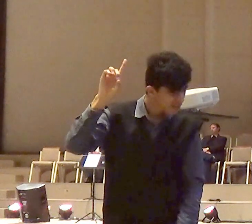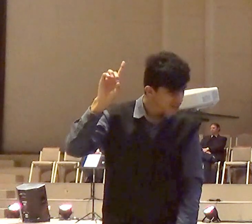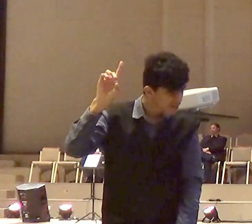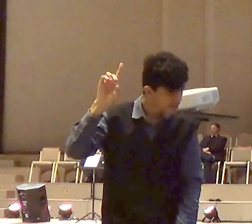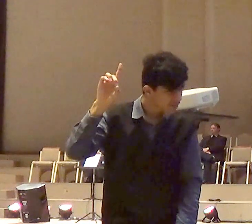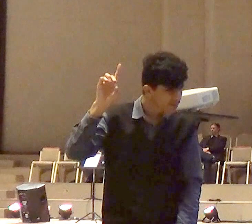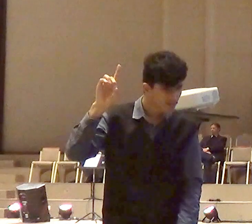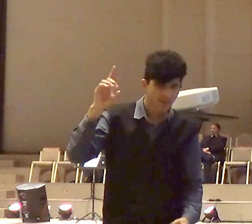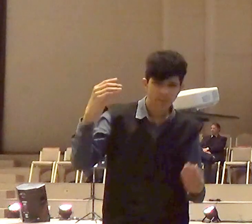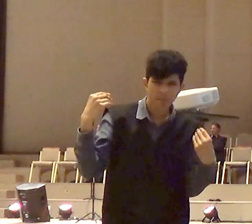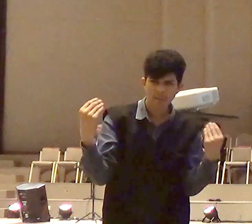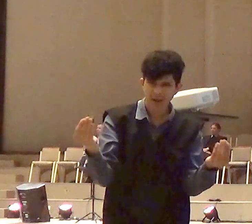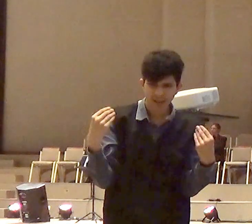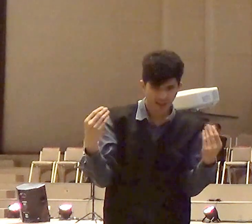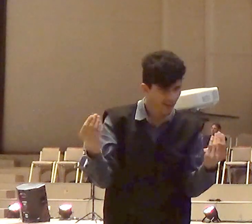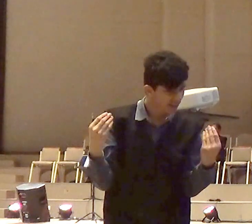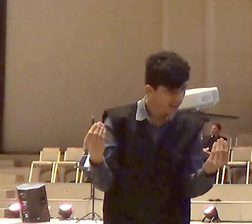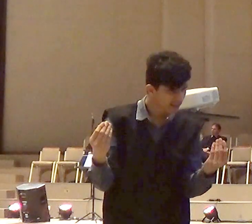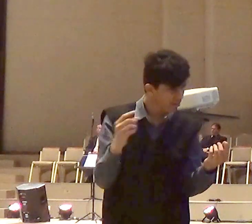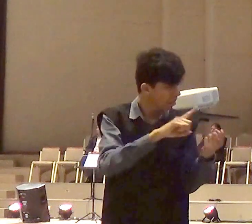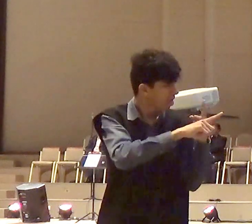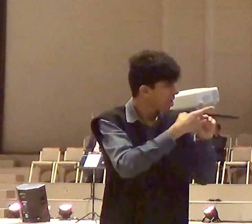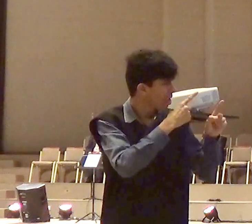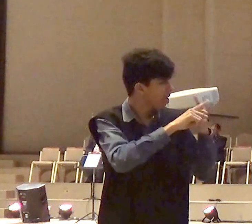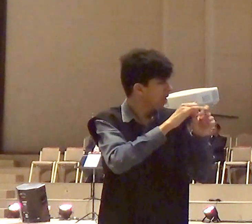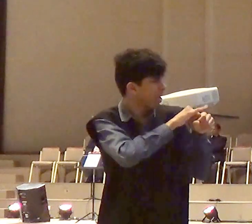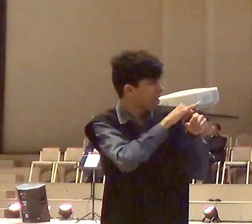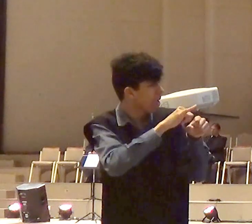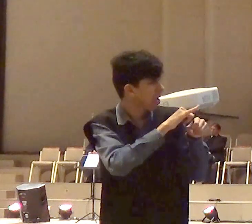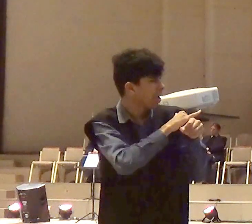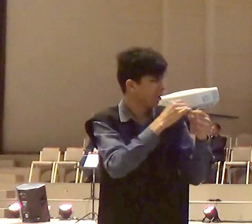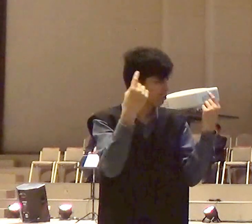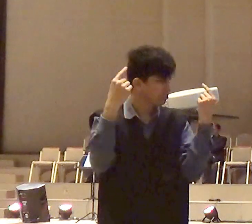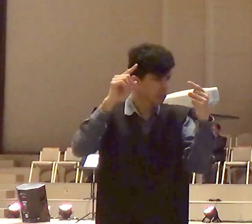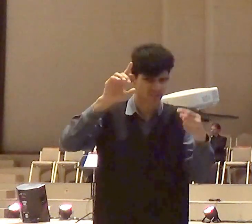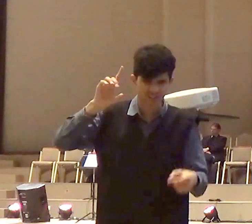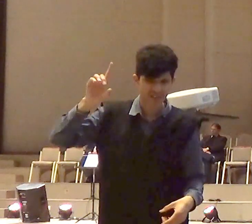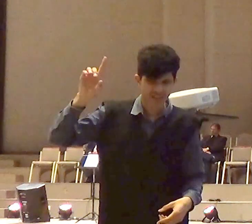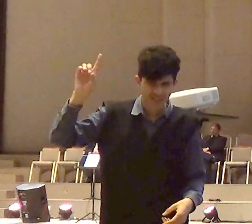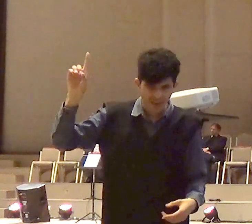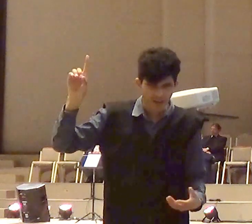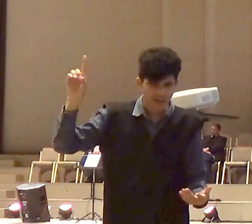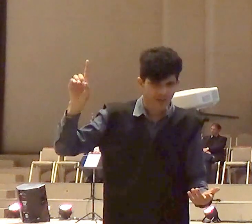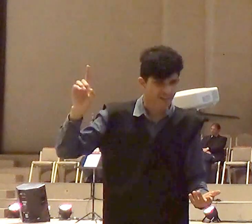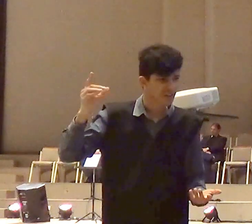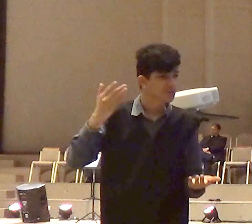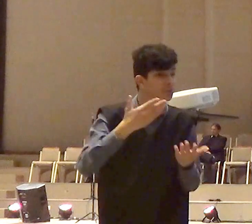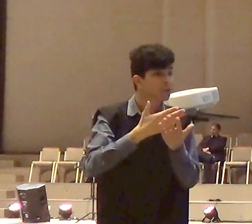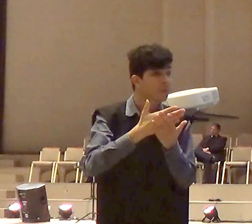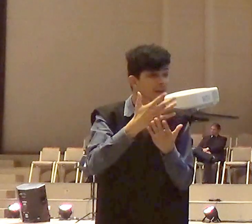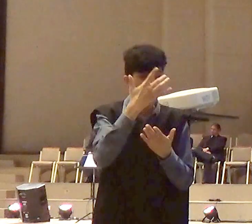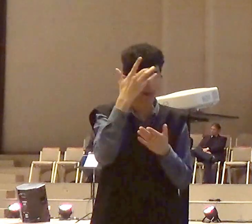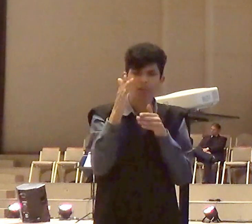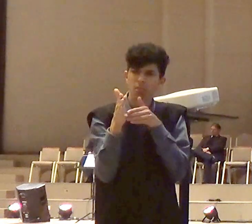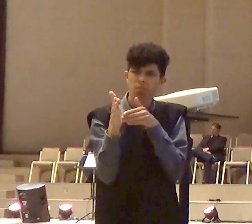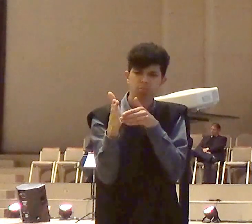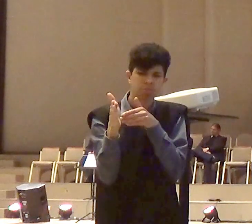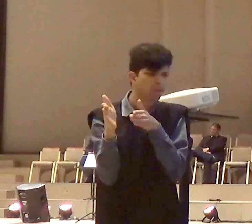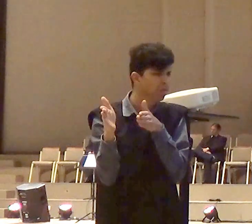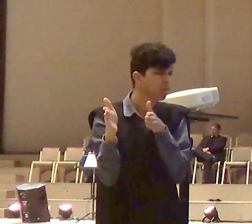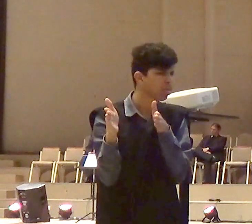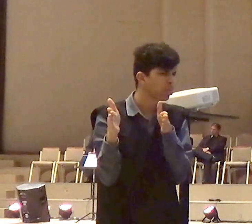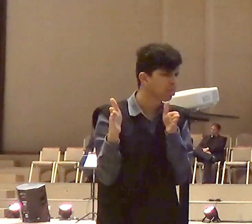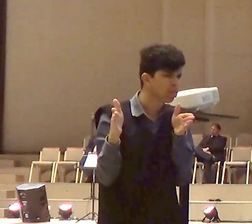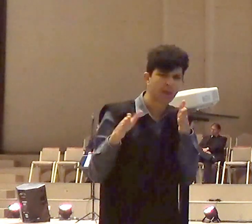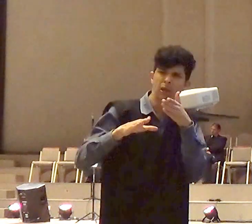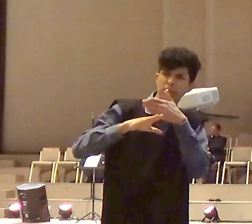E aí a gente levanta as bandeiras E aí nós não aceitamos os valores de Deus a casa do senhor os